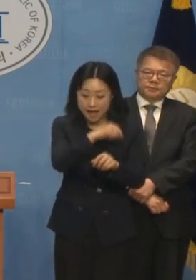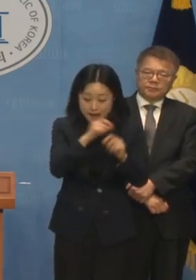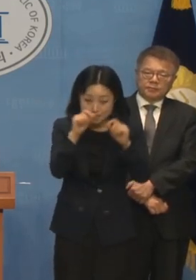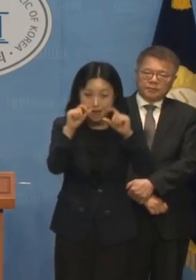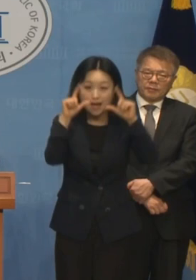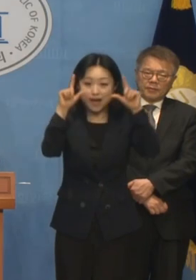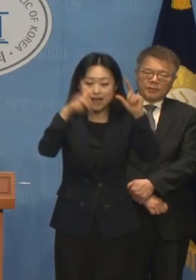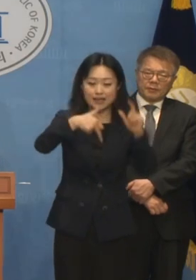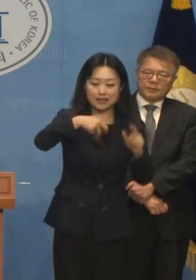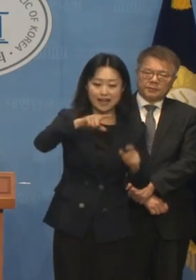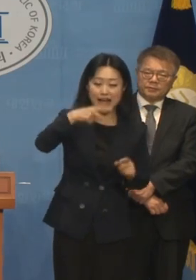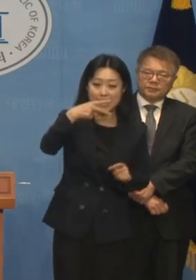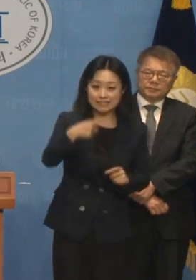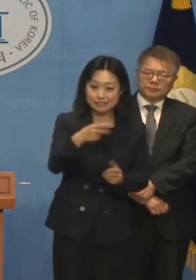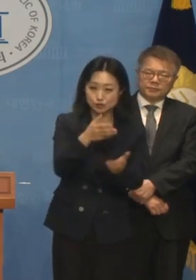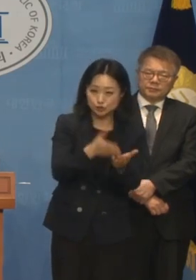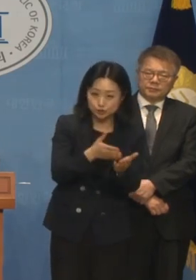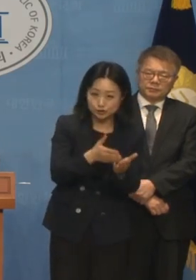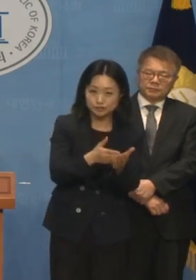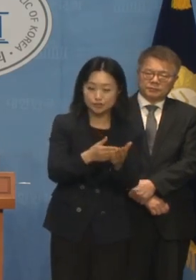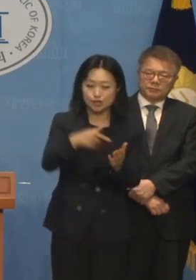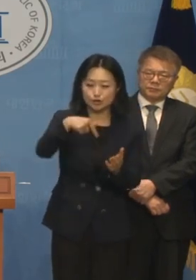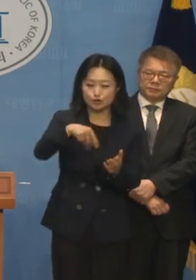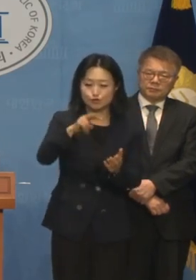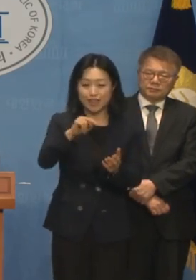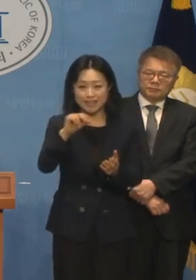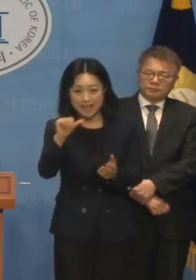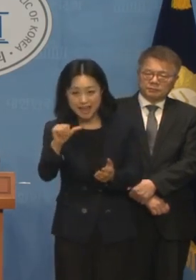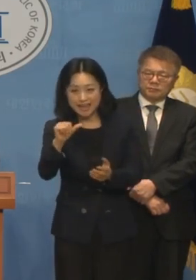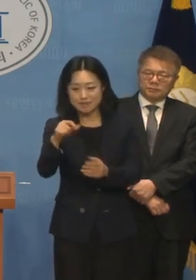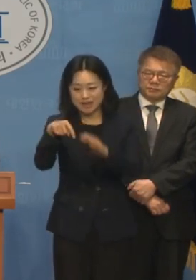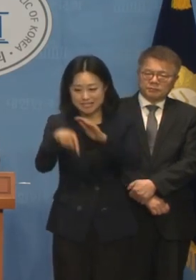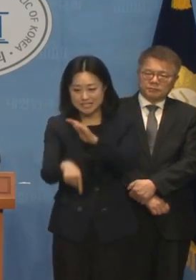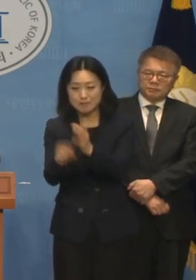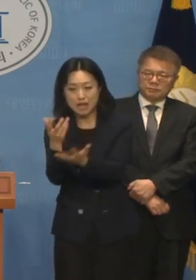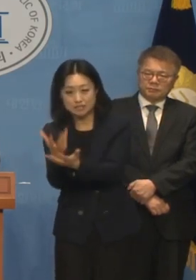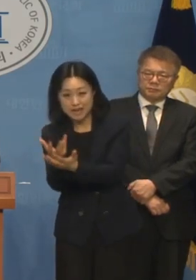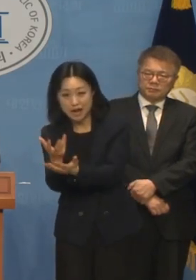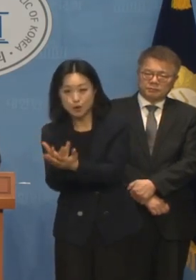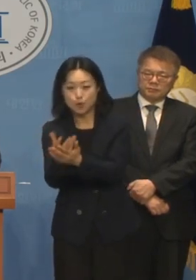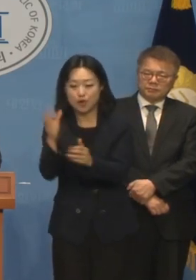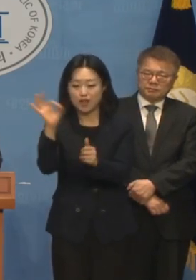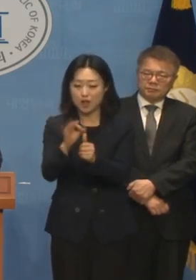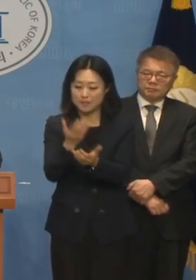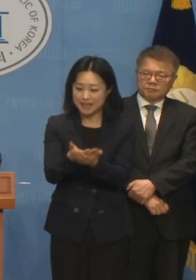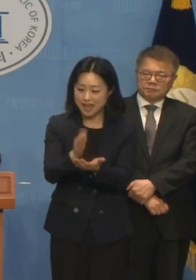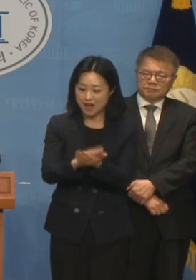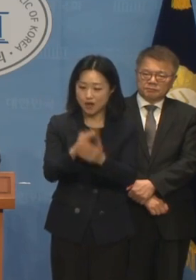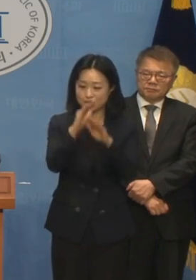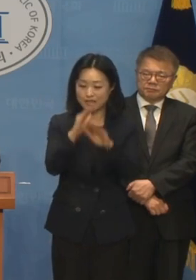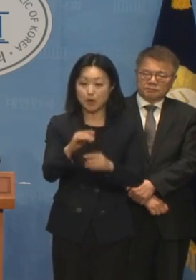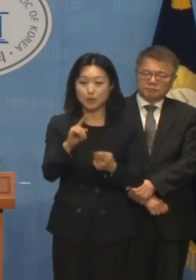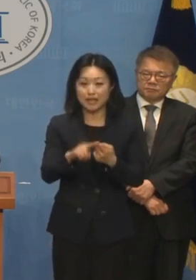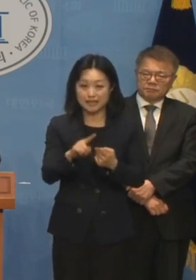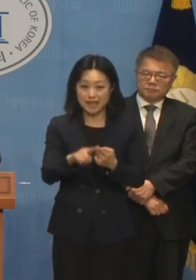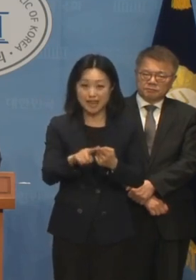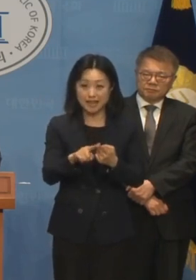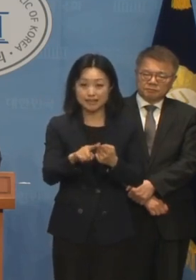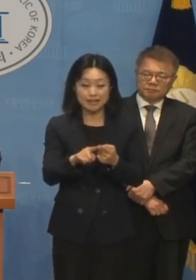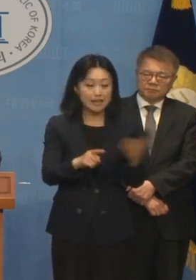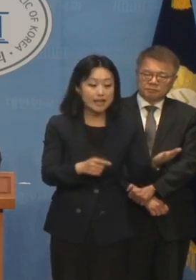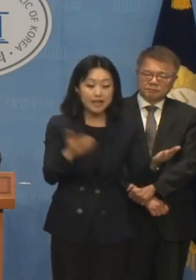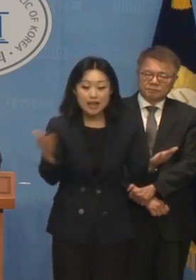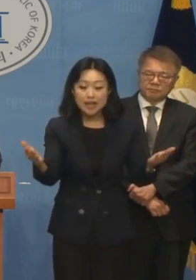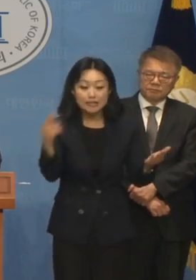뉴스, Q&A 자료, 심화 자료, 그리고 연금 개혁에 대한 양쪽의